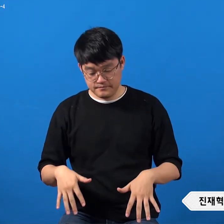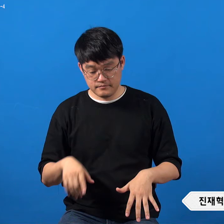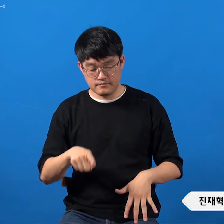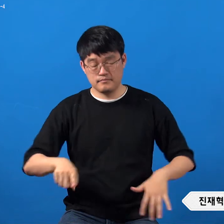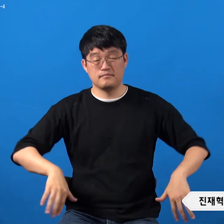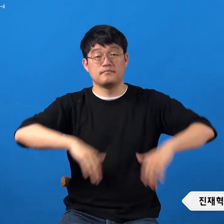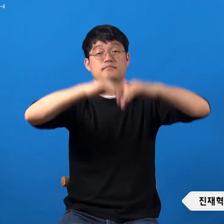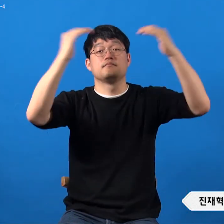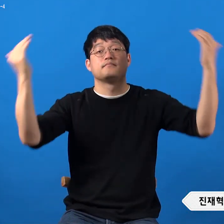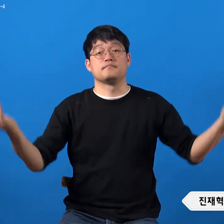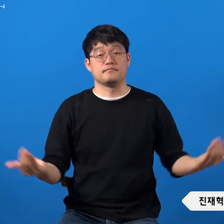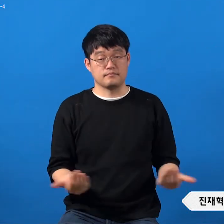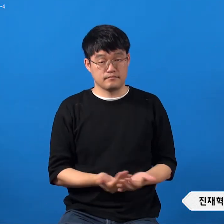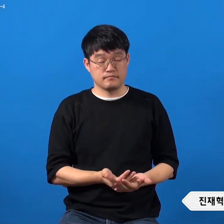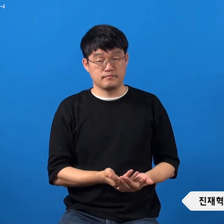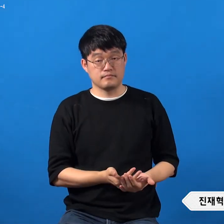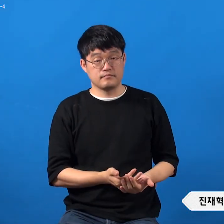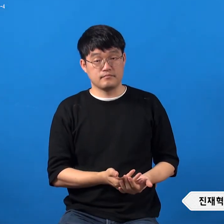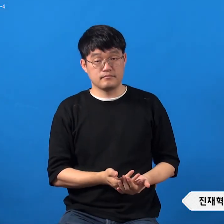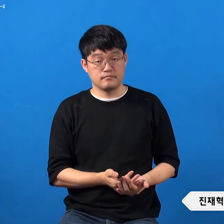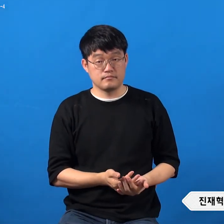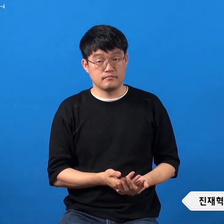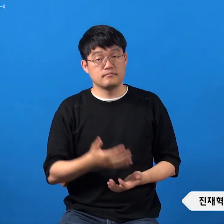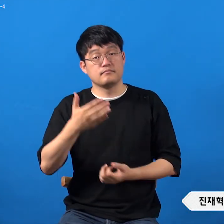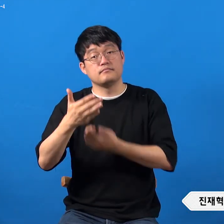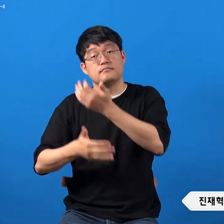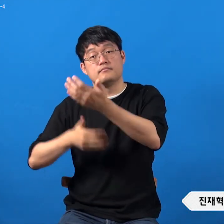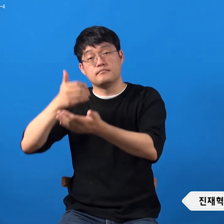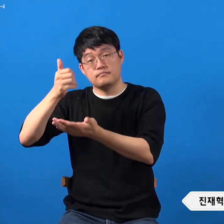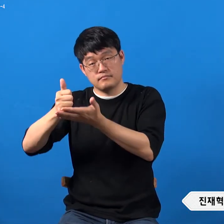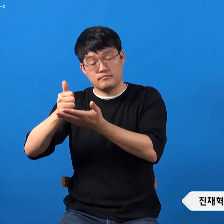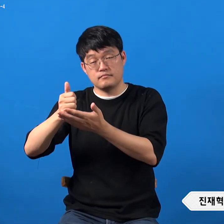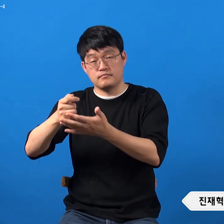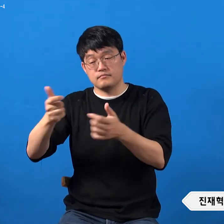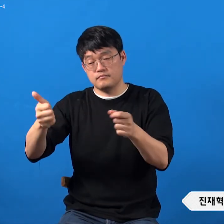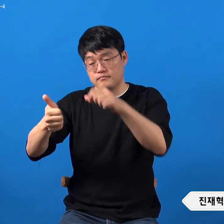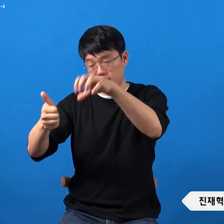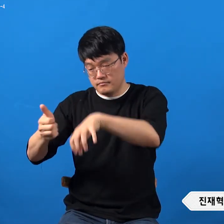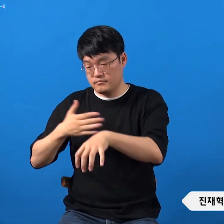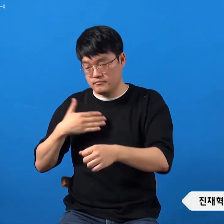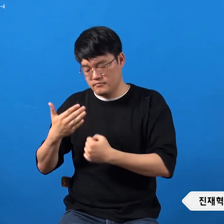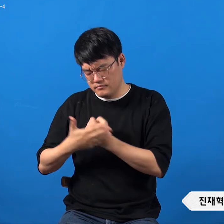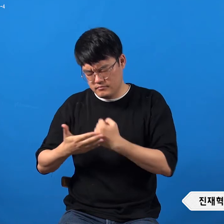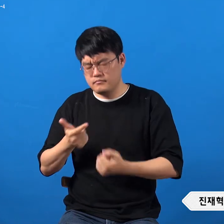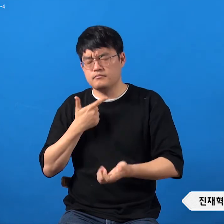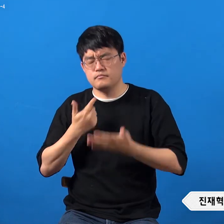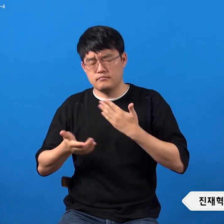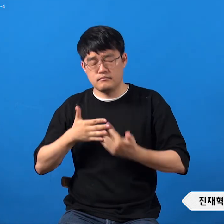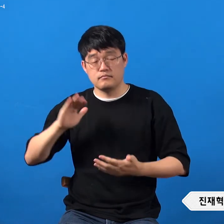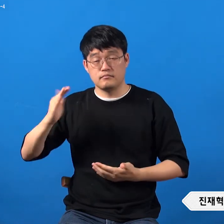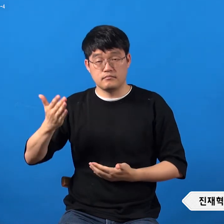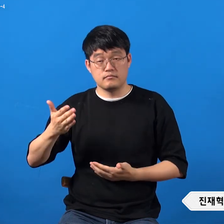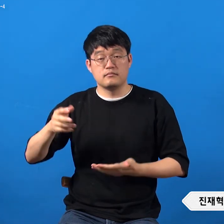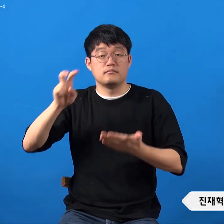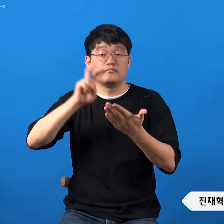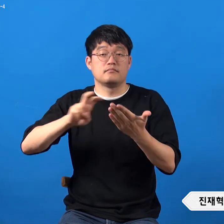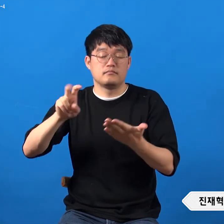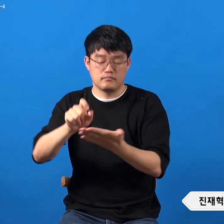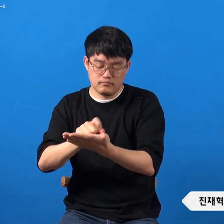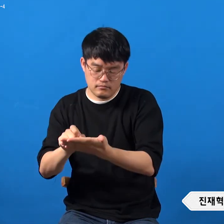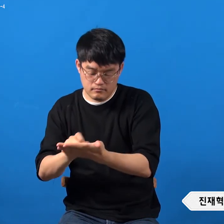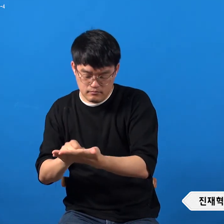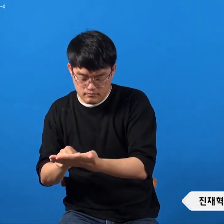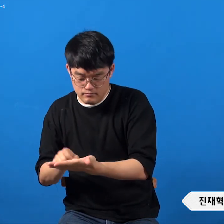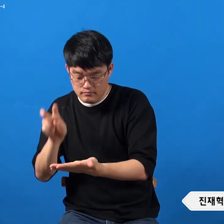이 모든 것들 가운데 하나님 앞에 은혜를 경험합니다. 그리고 그는 찬송을 씁니다.